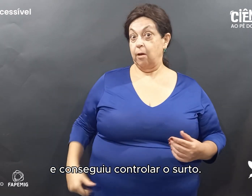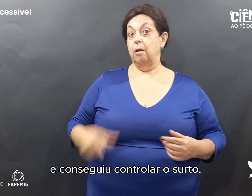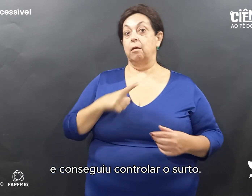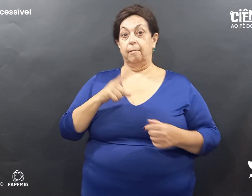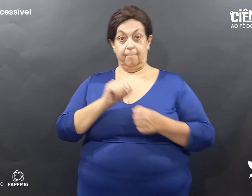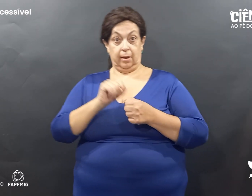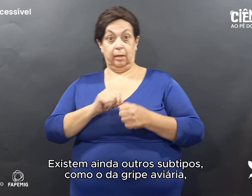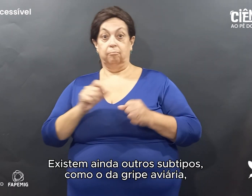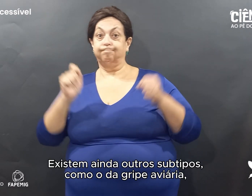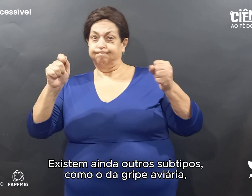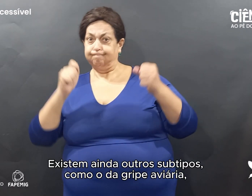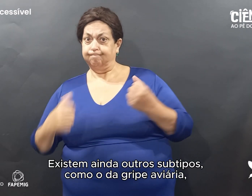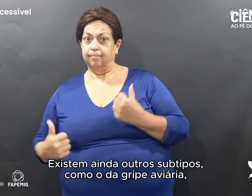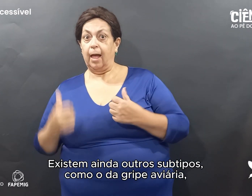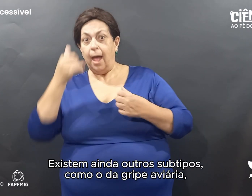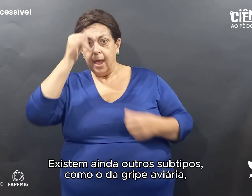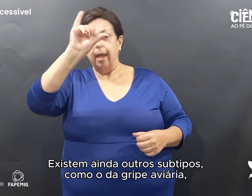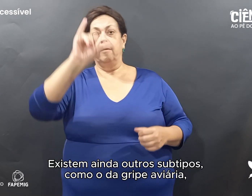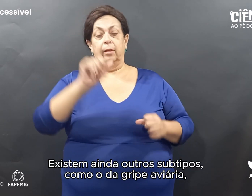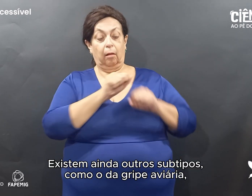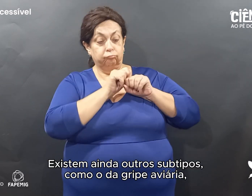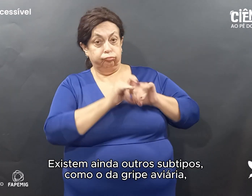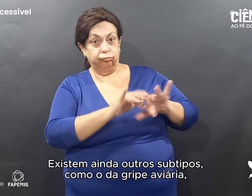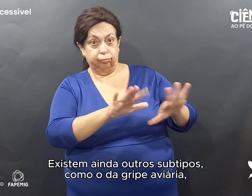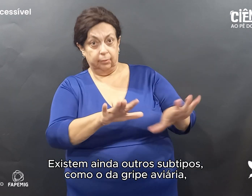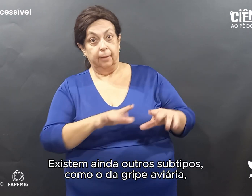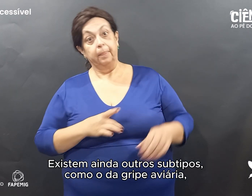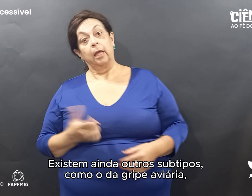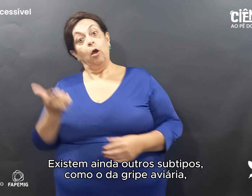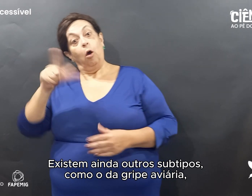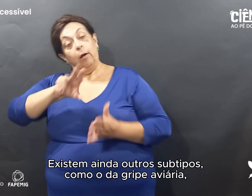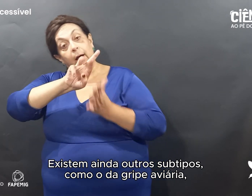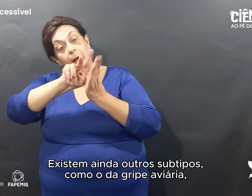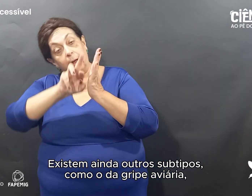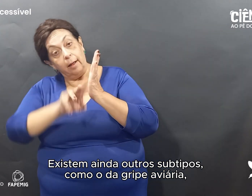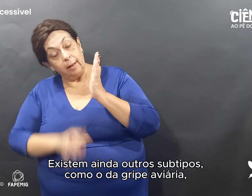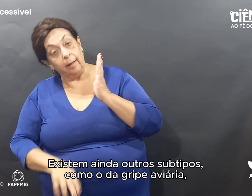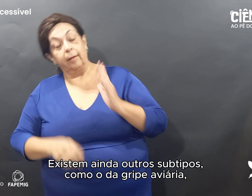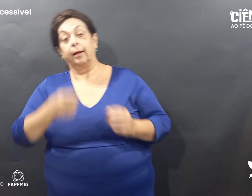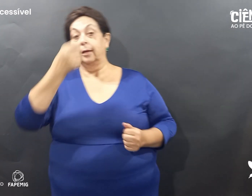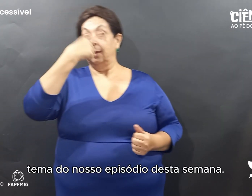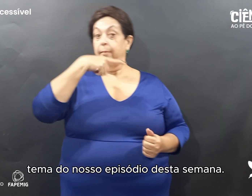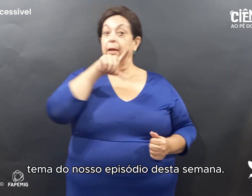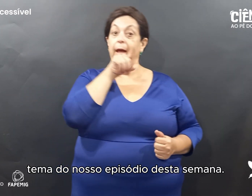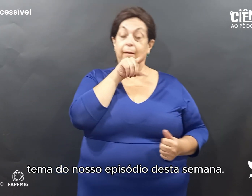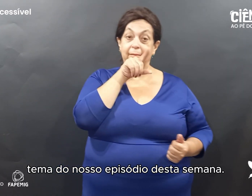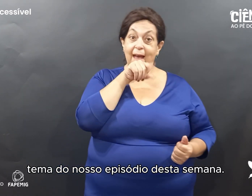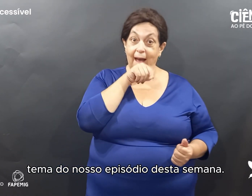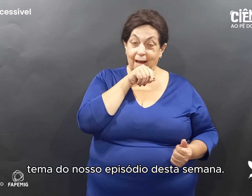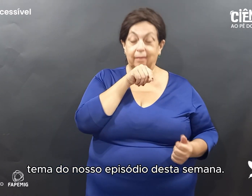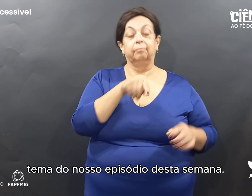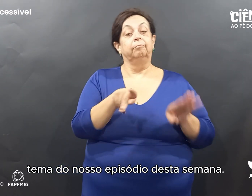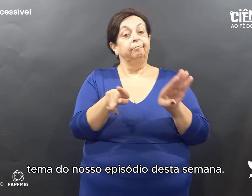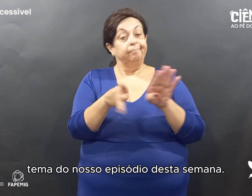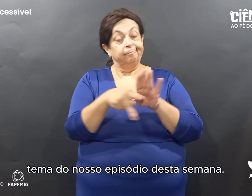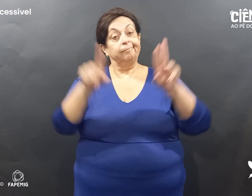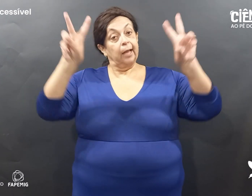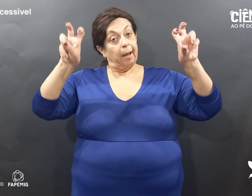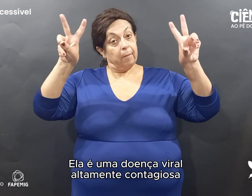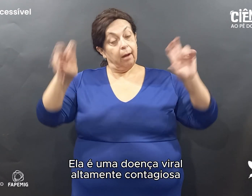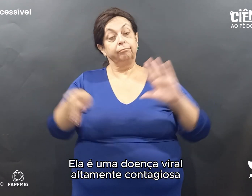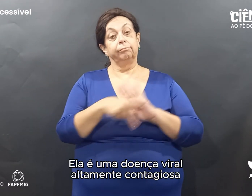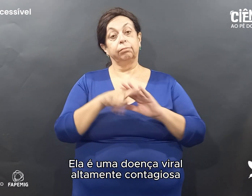controlar o surto. Existem ainda outros subtipos, como o da gripe aviária, tema do nosso episódio dessa